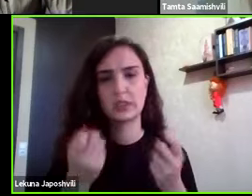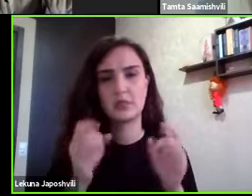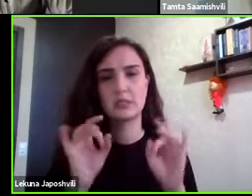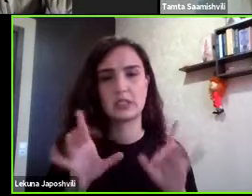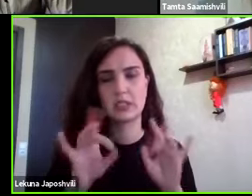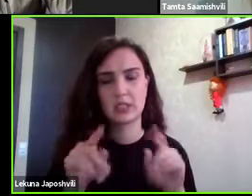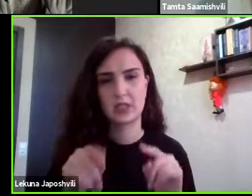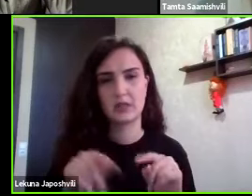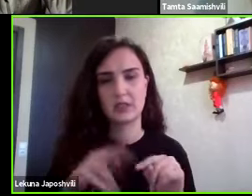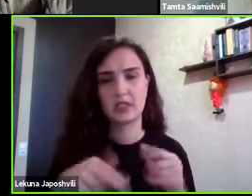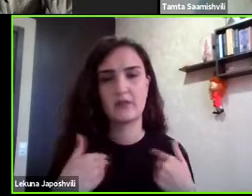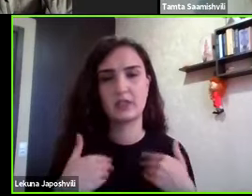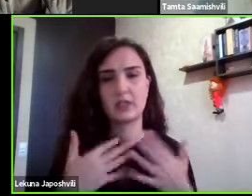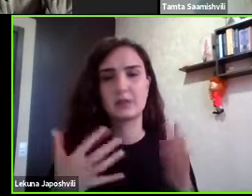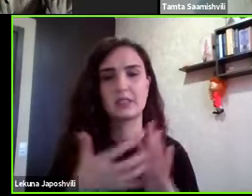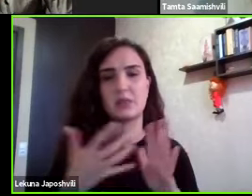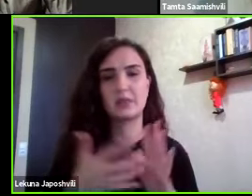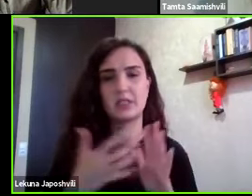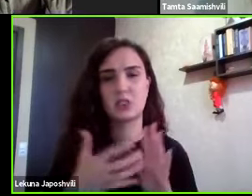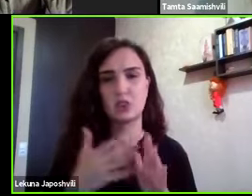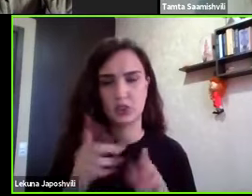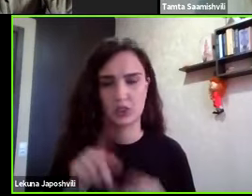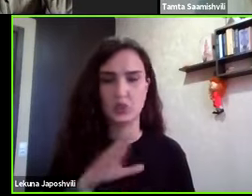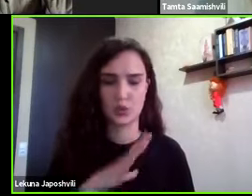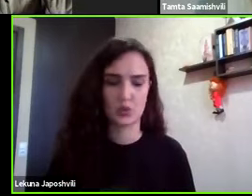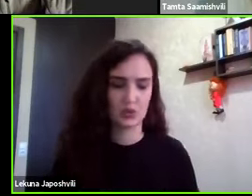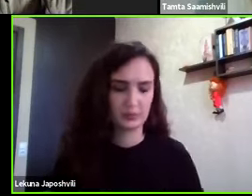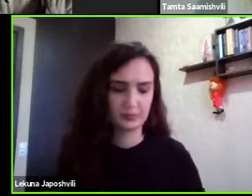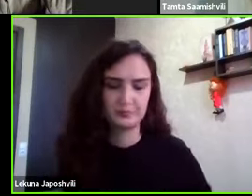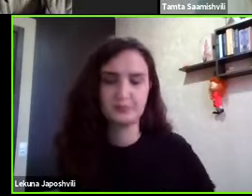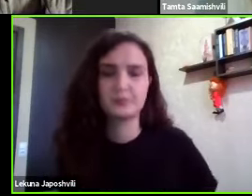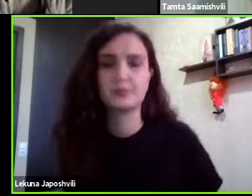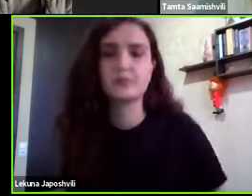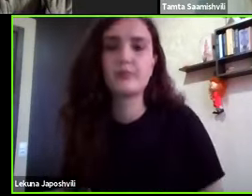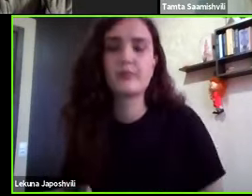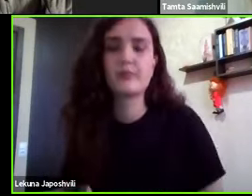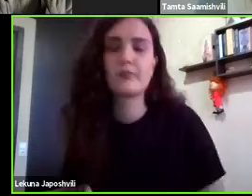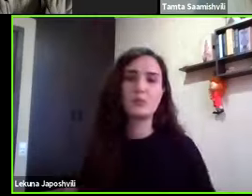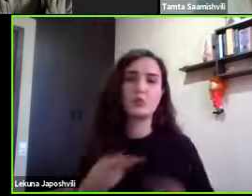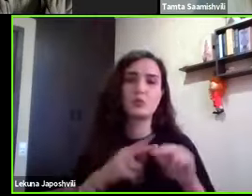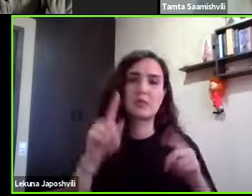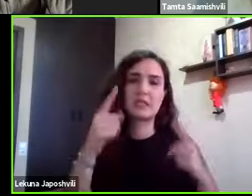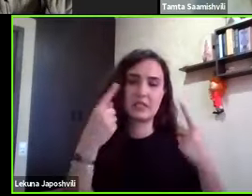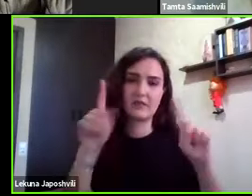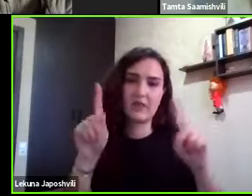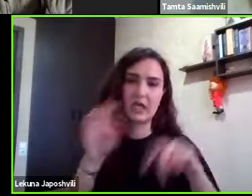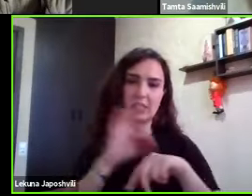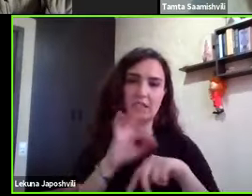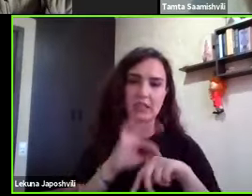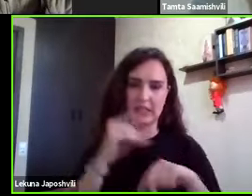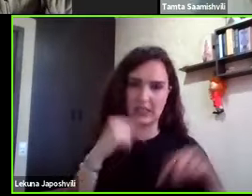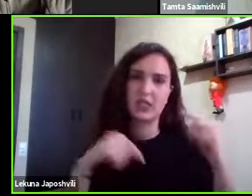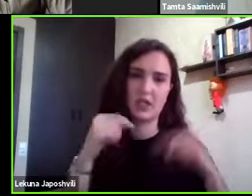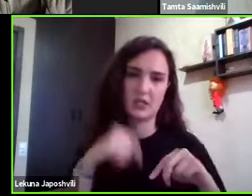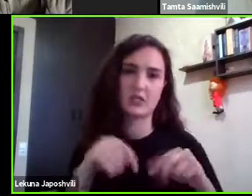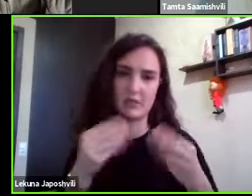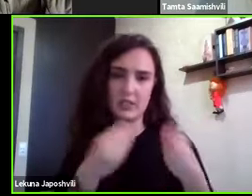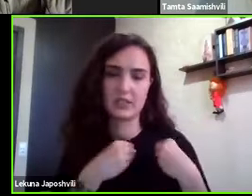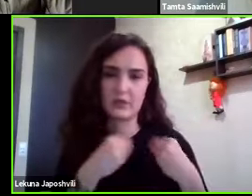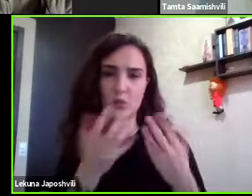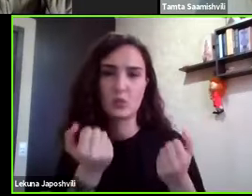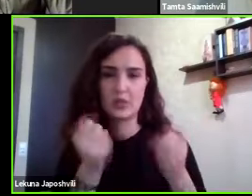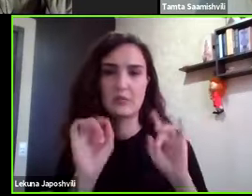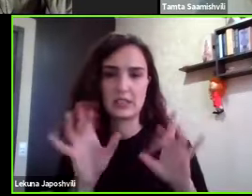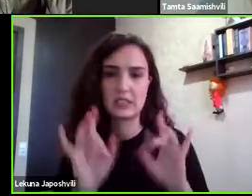ტკივილი დ-ვიტამინის დეფიციტიცაც იყოს გამოწვეული, იმიტომ რომ სხვა კლინიკაც გვაძლევს კუნთების ტკივილს,